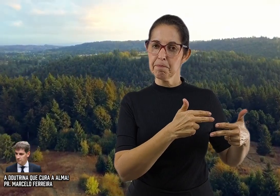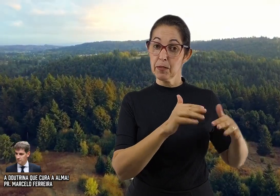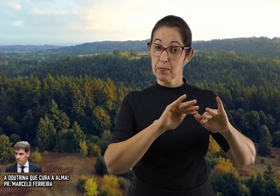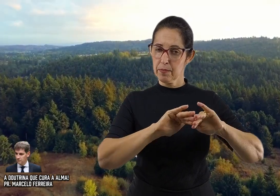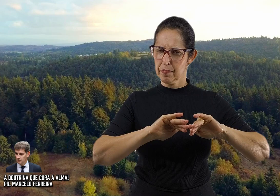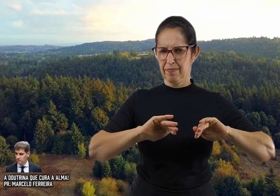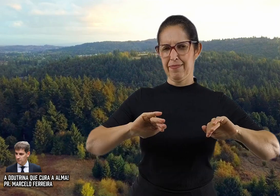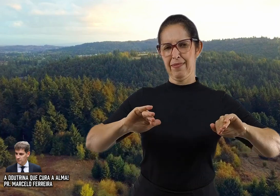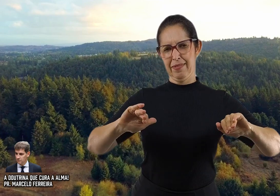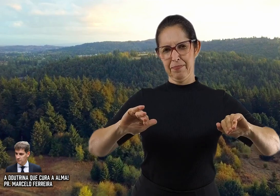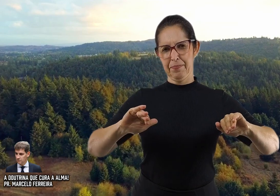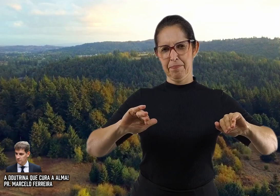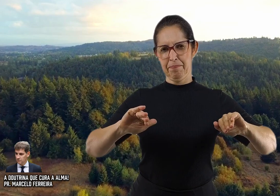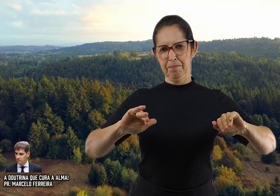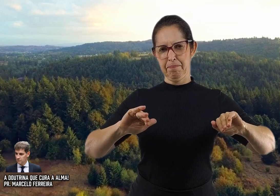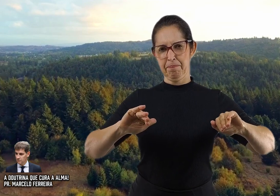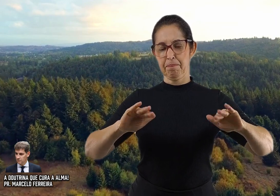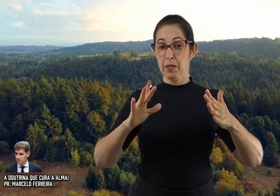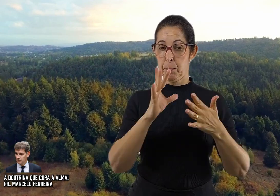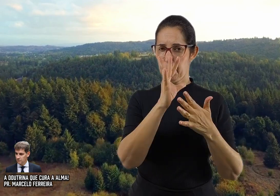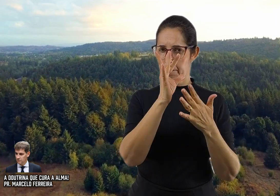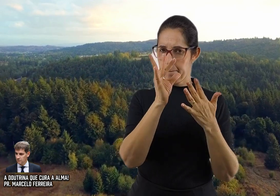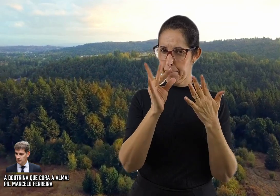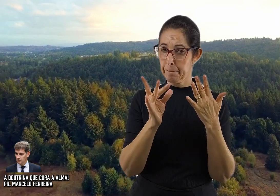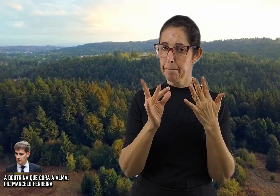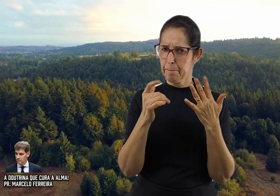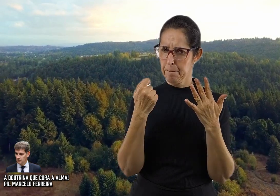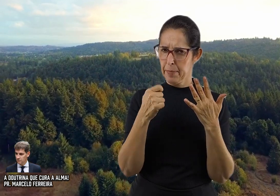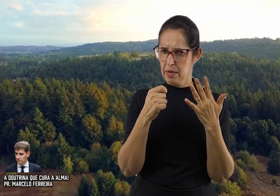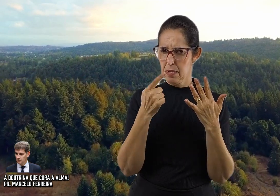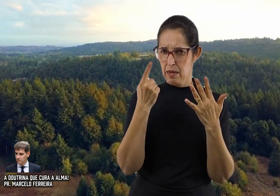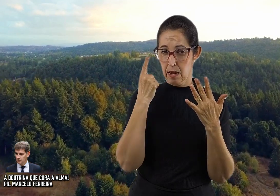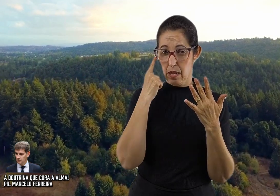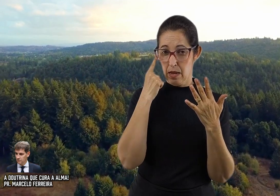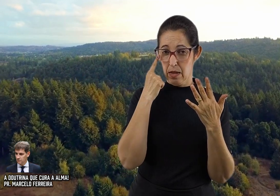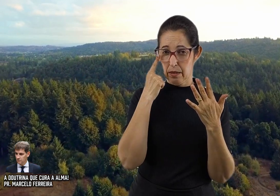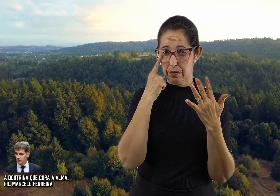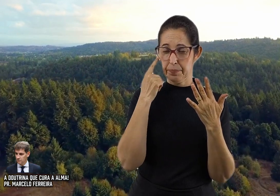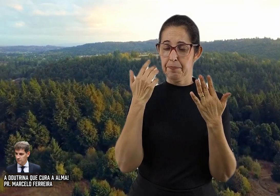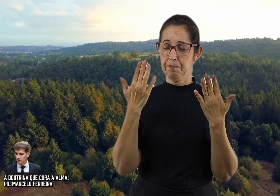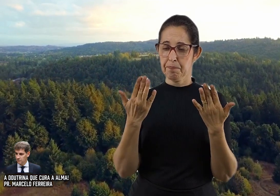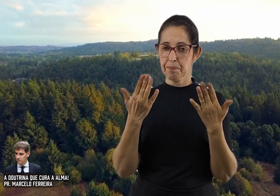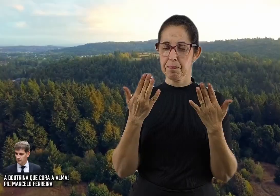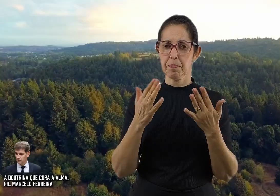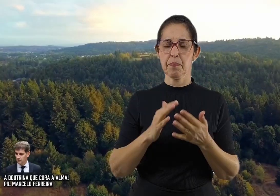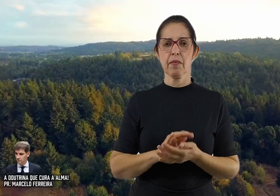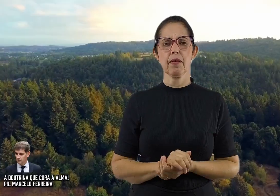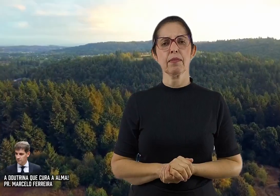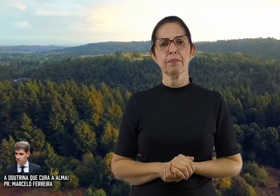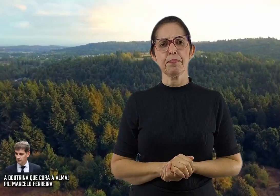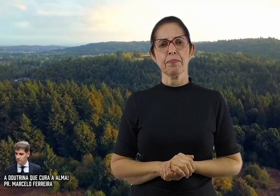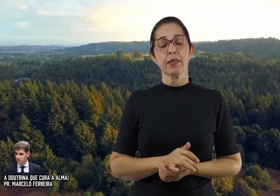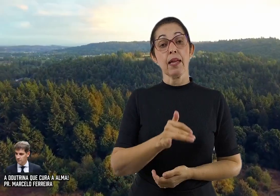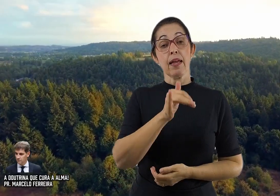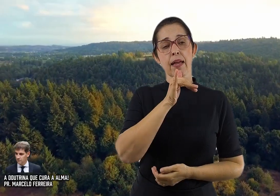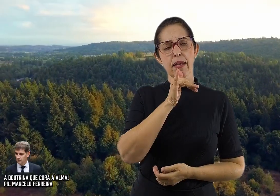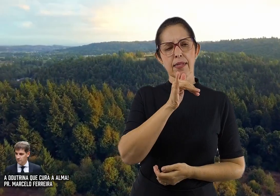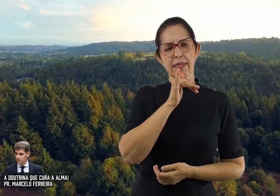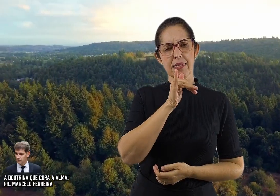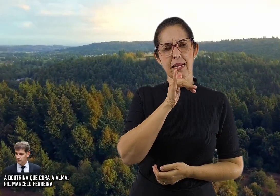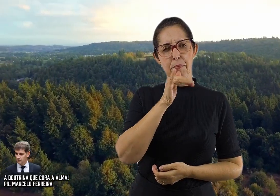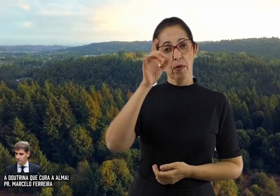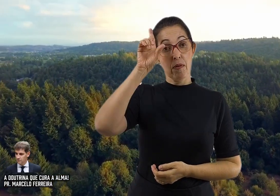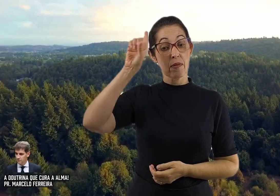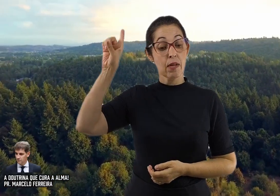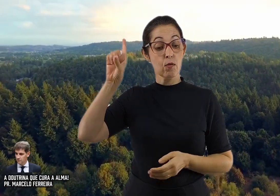aqui. Há alguns pontos que às vezes os irmãos confundem com doutrina. Por exemplo, uma orientação